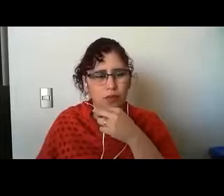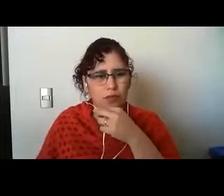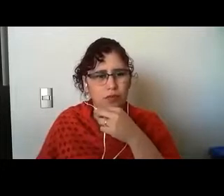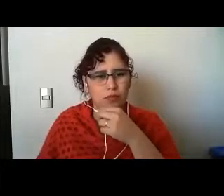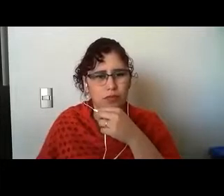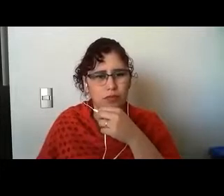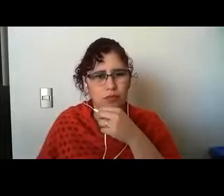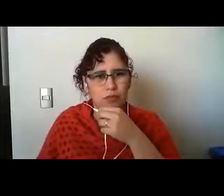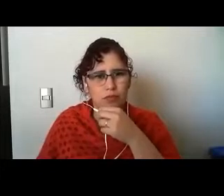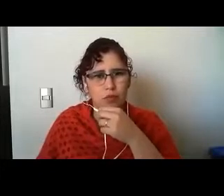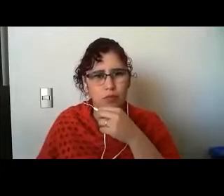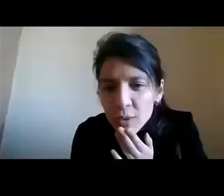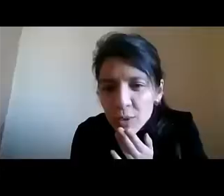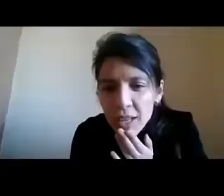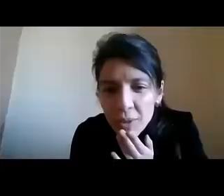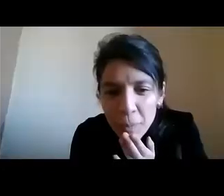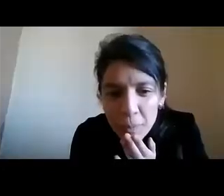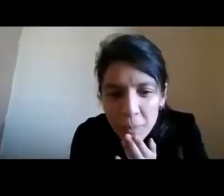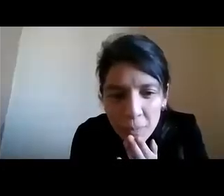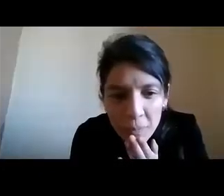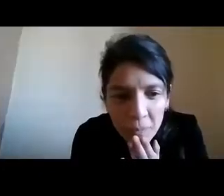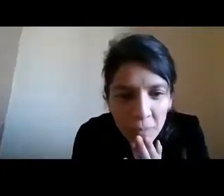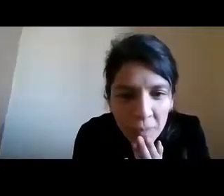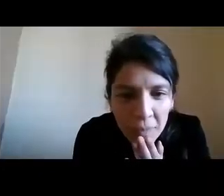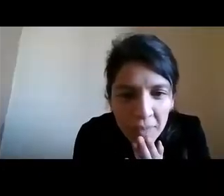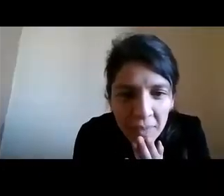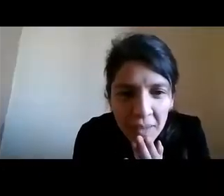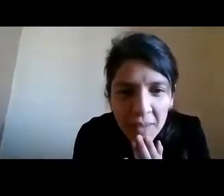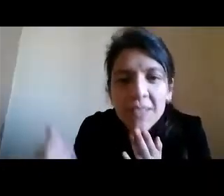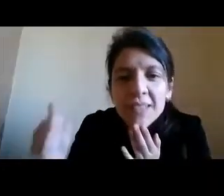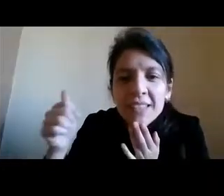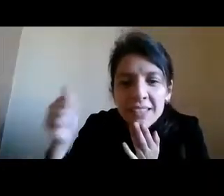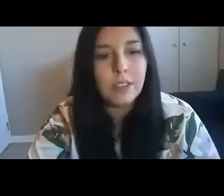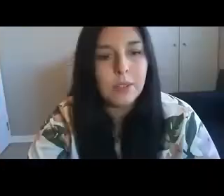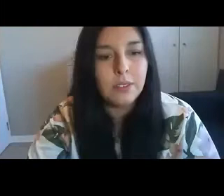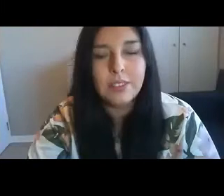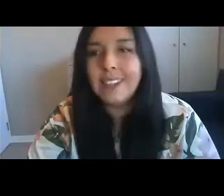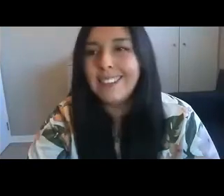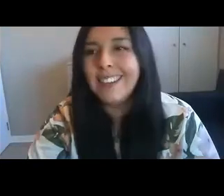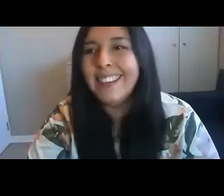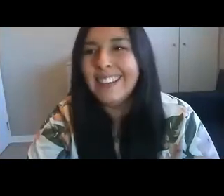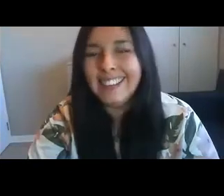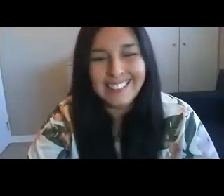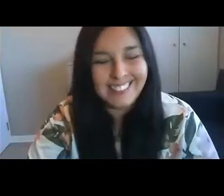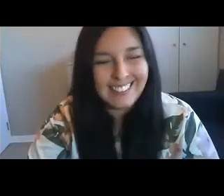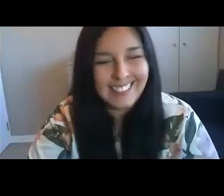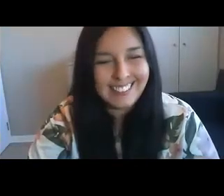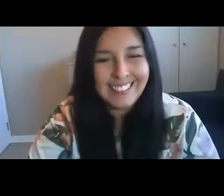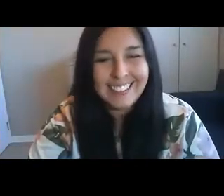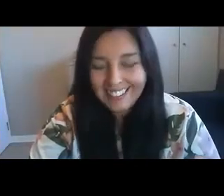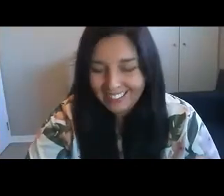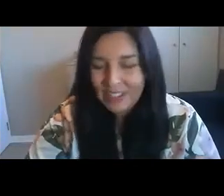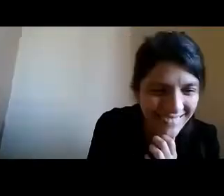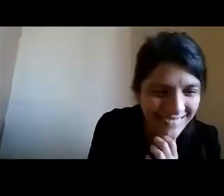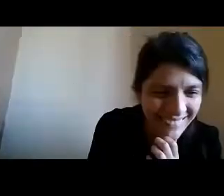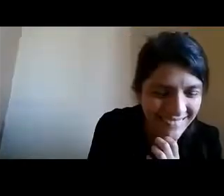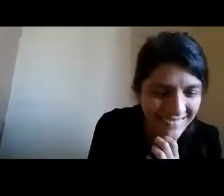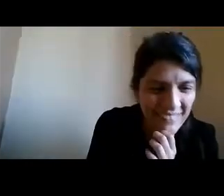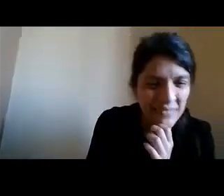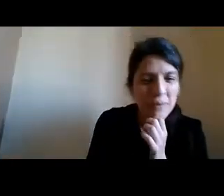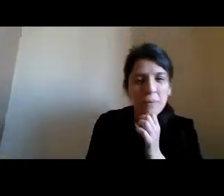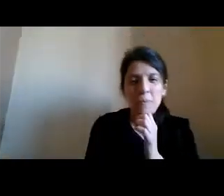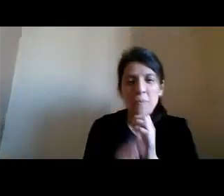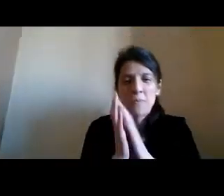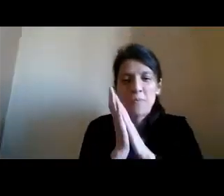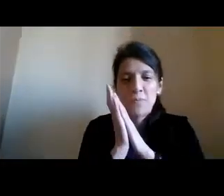como... Cargando, claro. Ahora sí. Gracias, gracias chicas. Bueno,